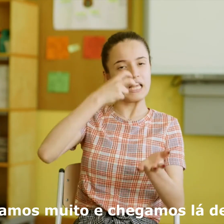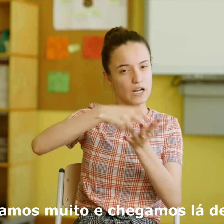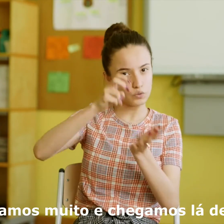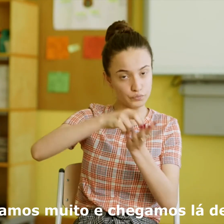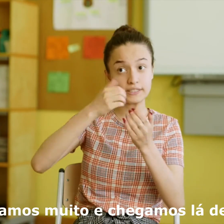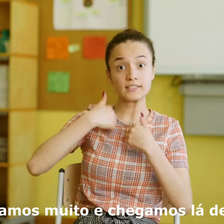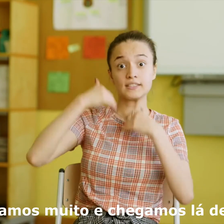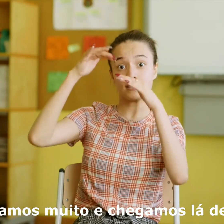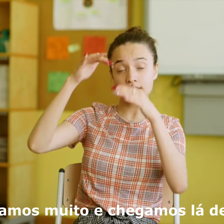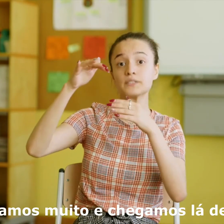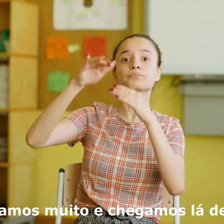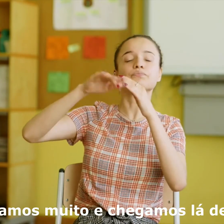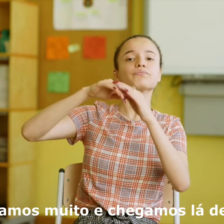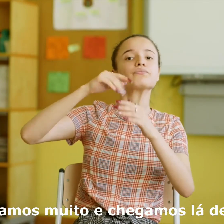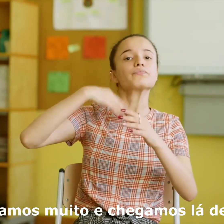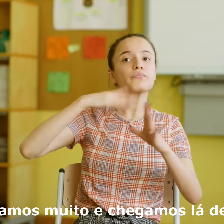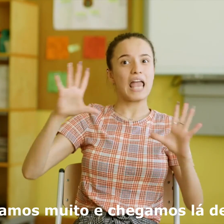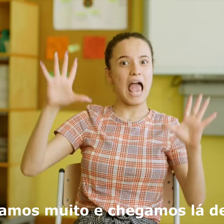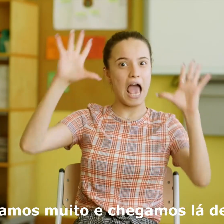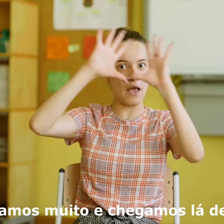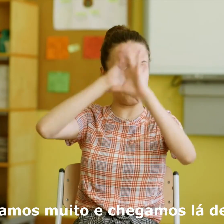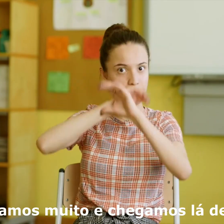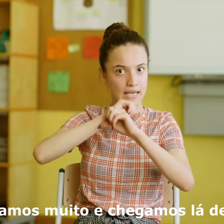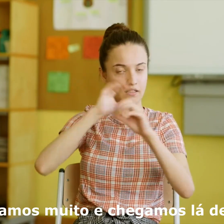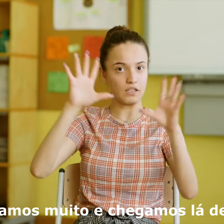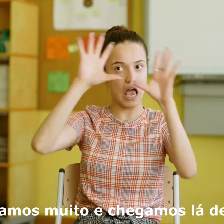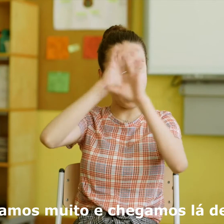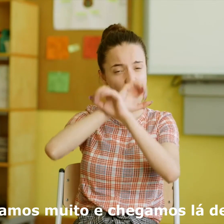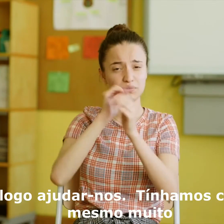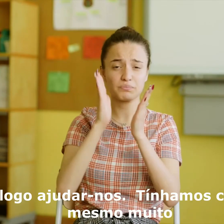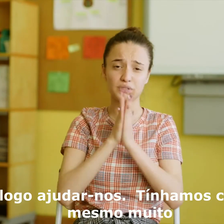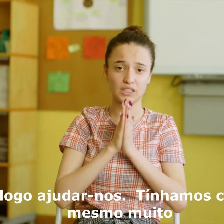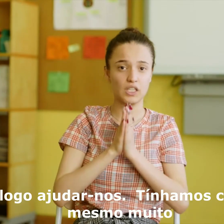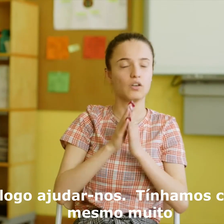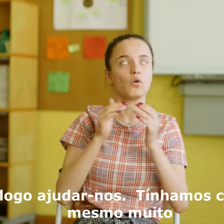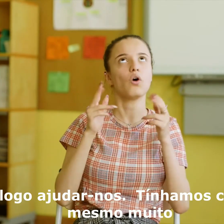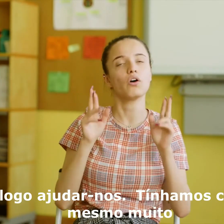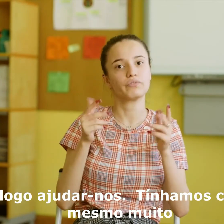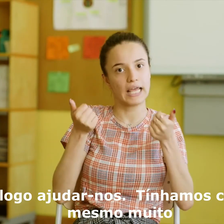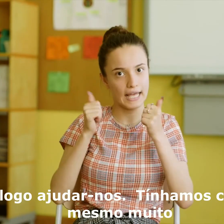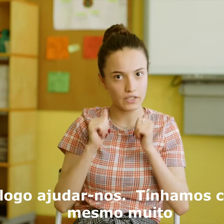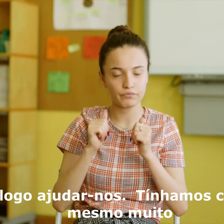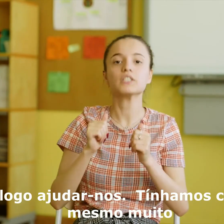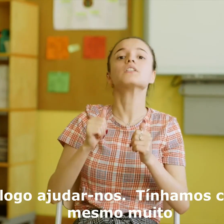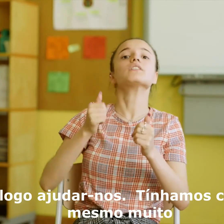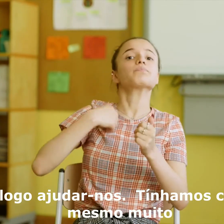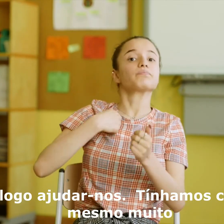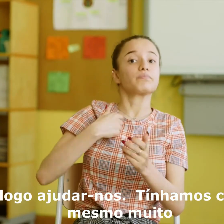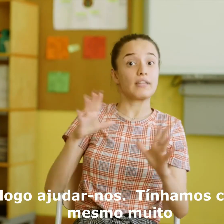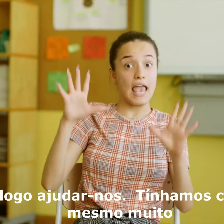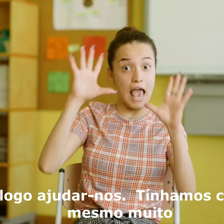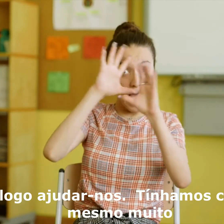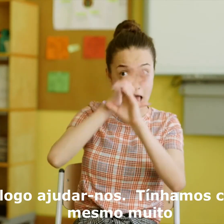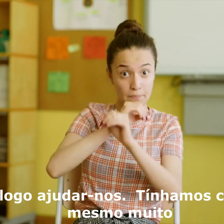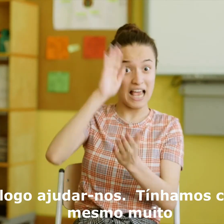muito, chegámos lá à noite e eles ajudaram-nos. Conseguiram receber-nos, nós